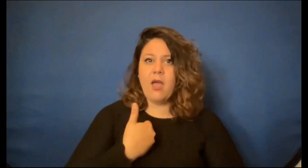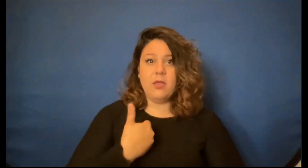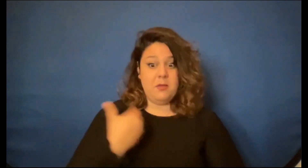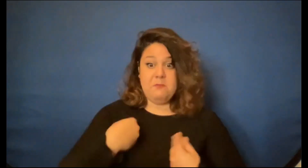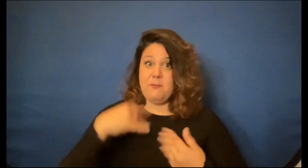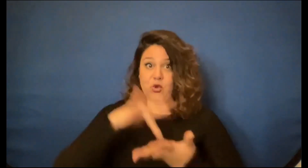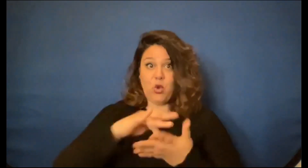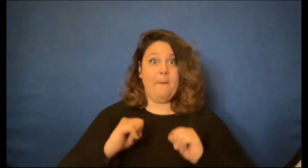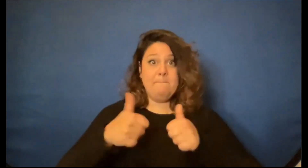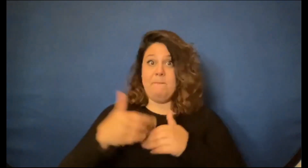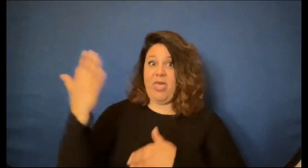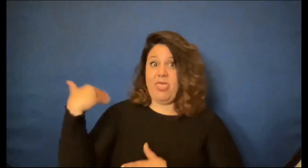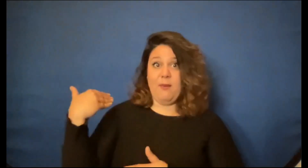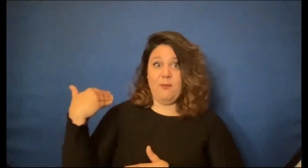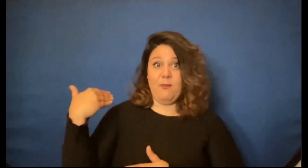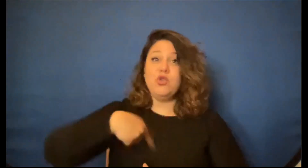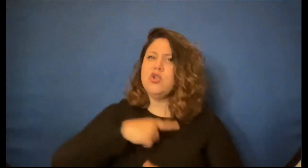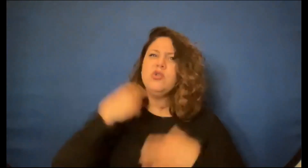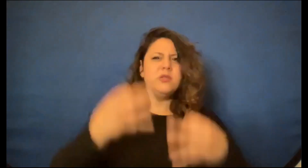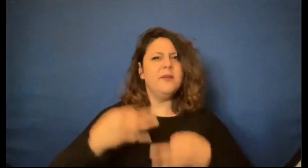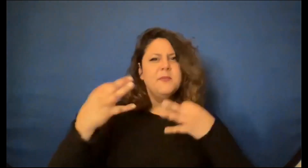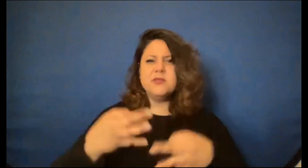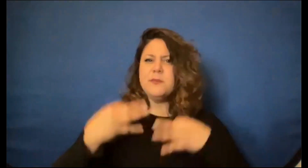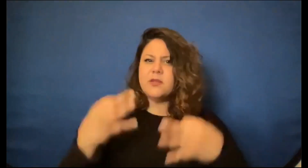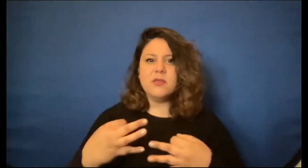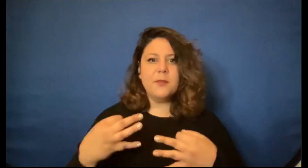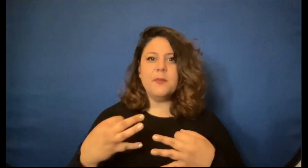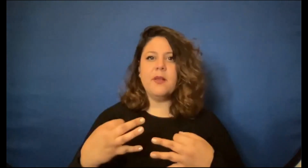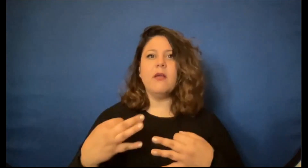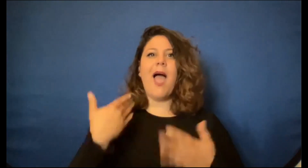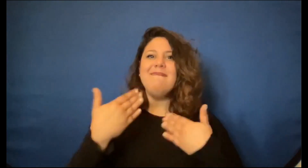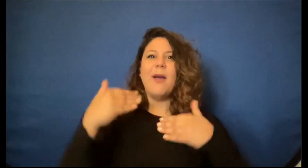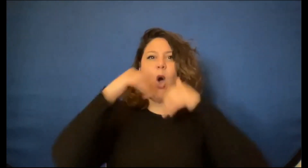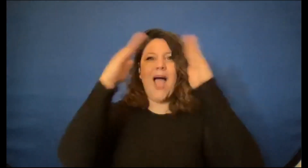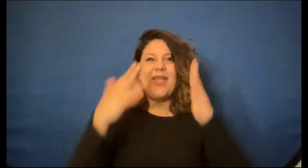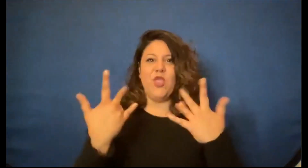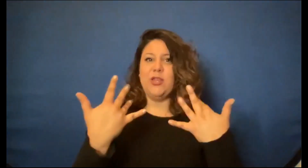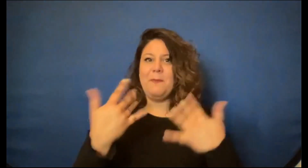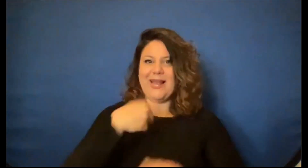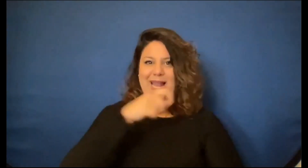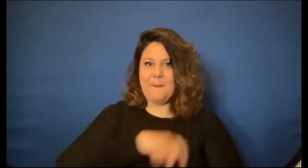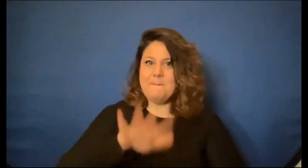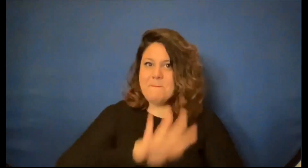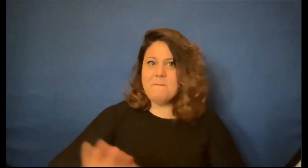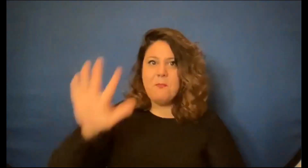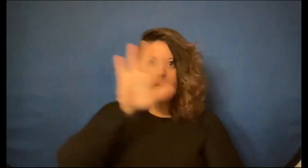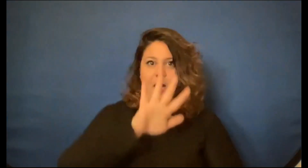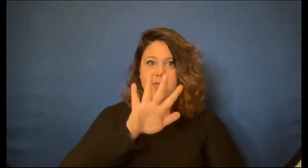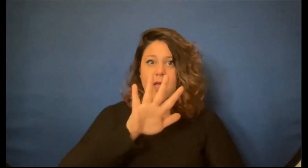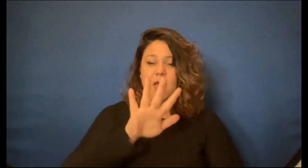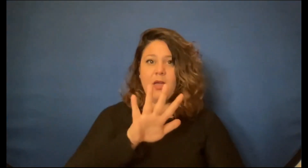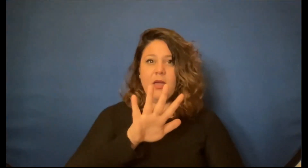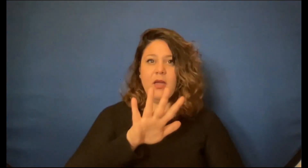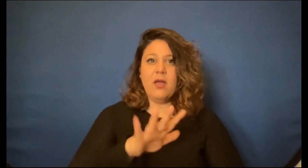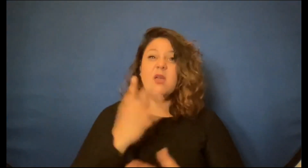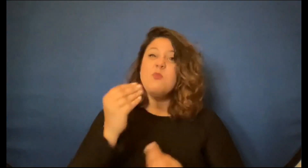inicios. Nosotros, por ejemplo, siempre que podemos mencionamos la atención temprana en España, que en muchas autonomías más que